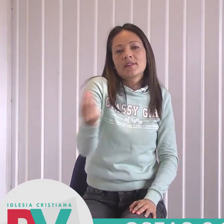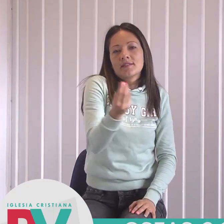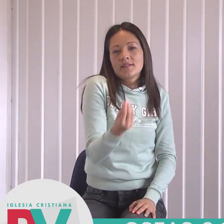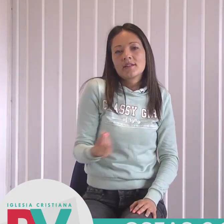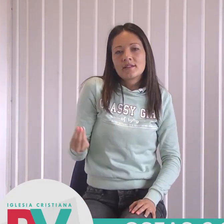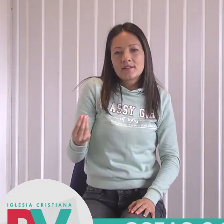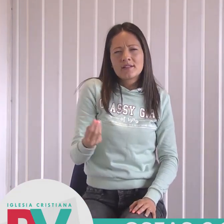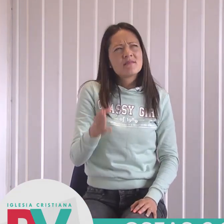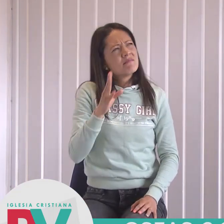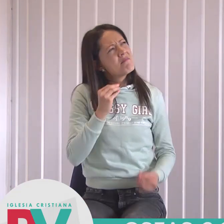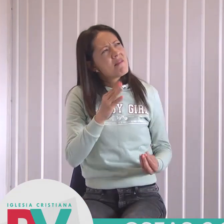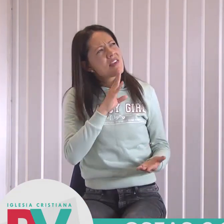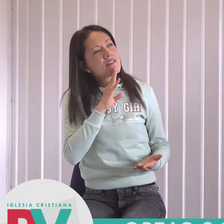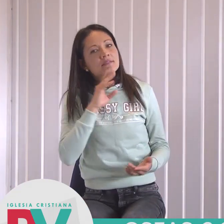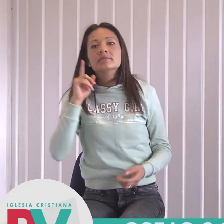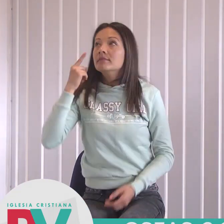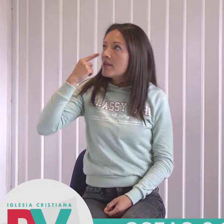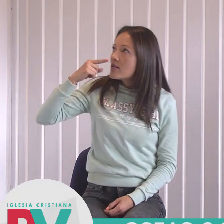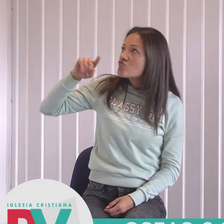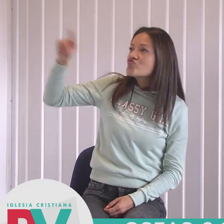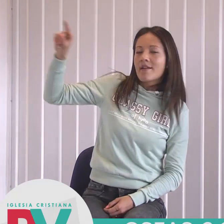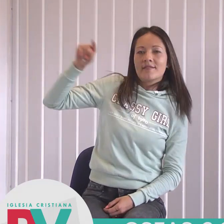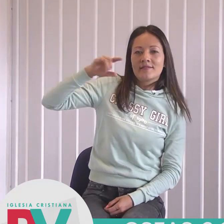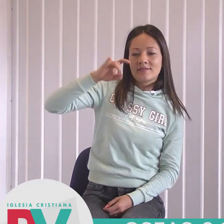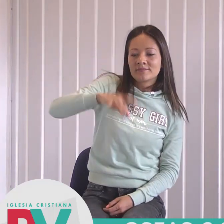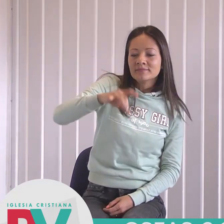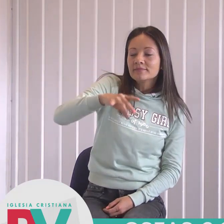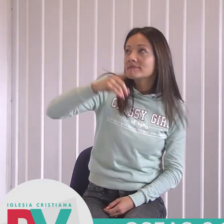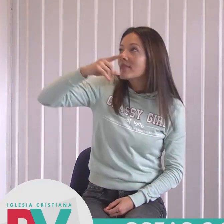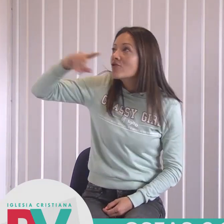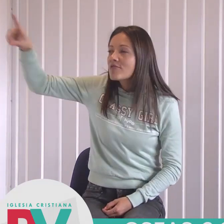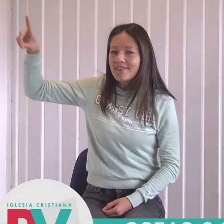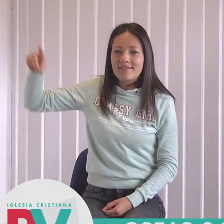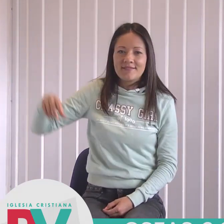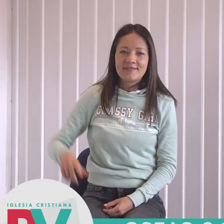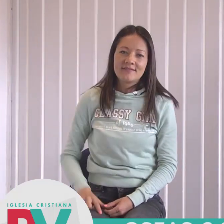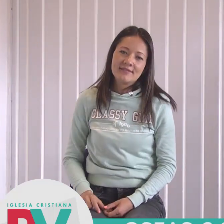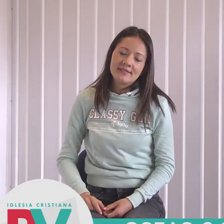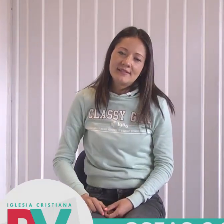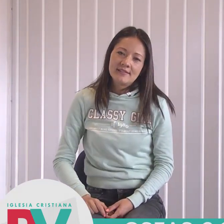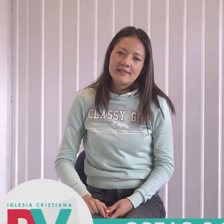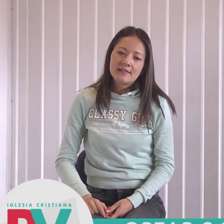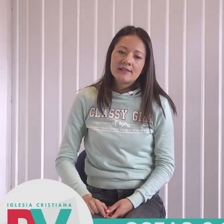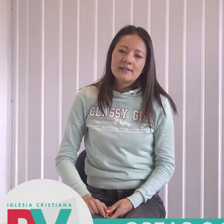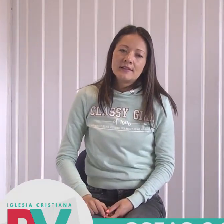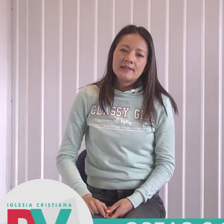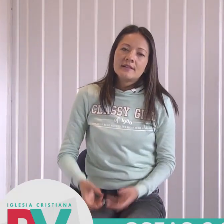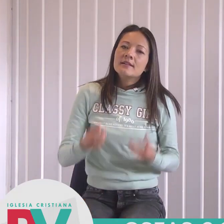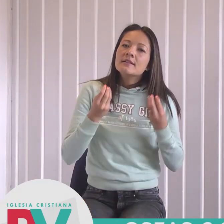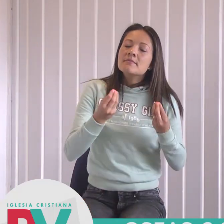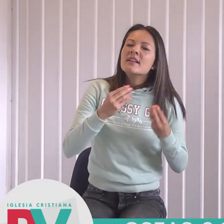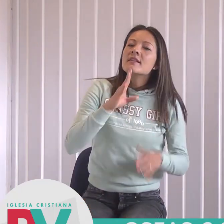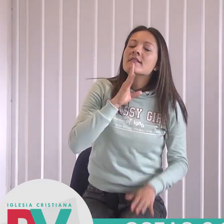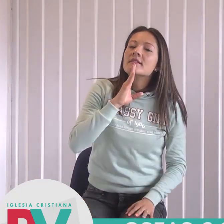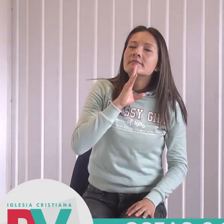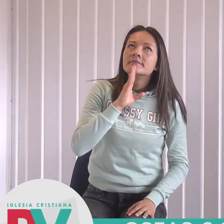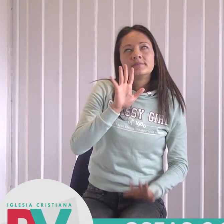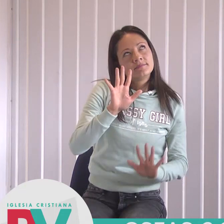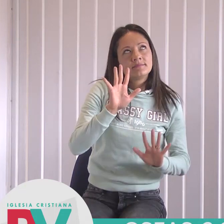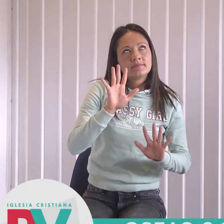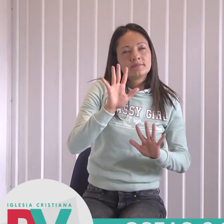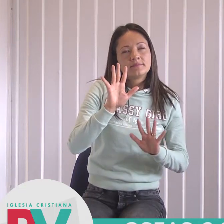Dios? Para Él. ¿Para quién? ¿Para quién Dios? A